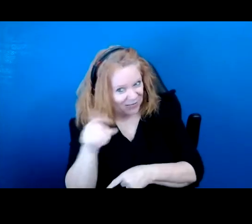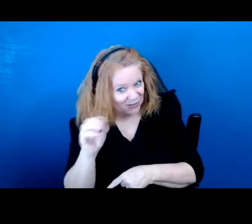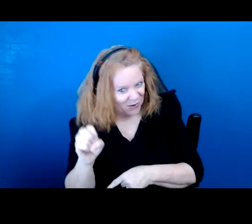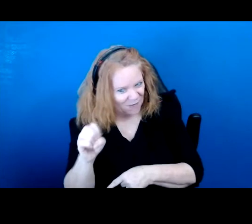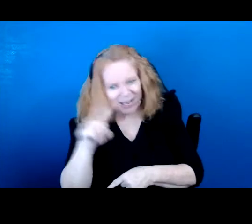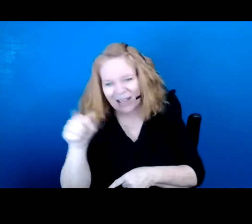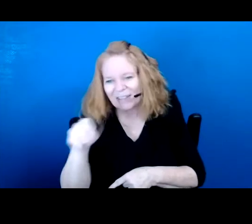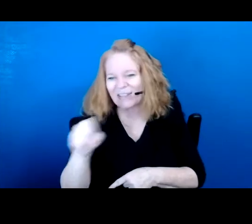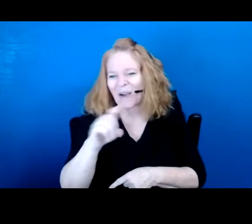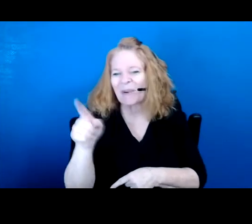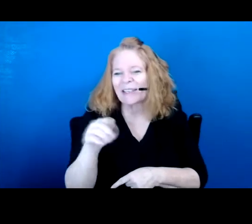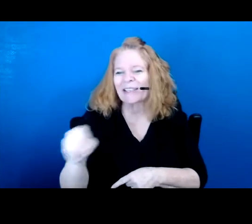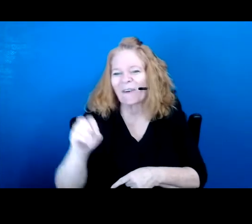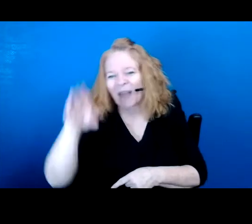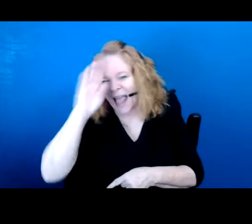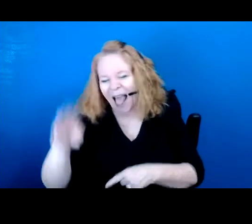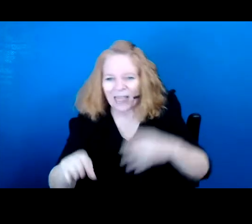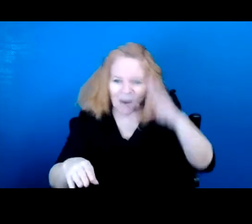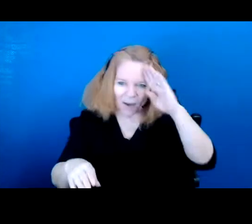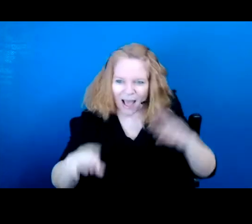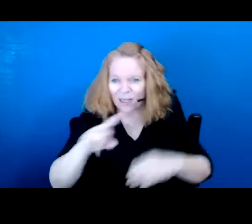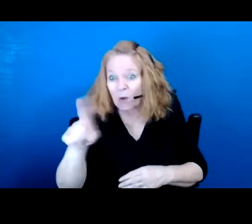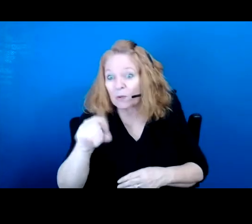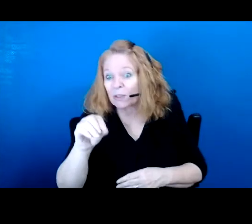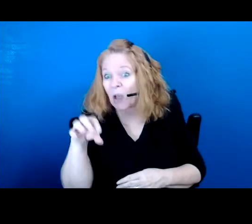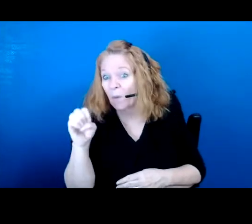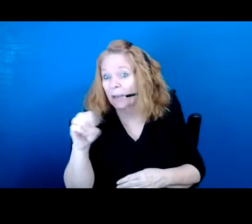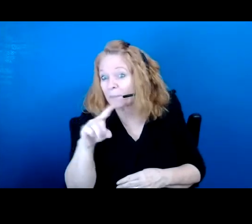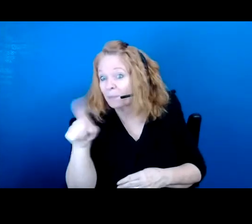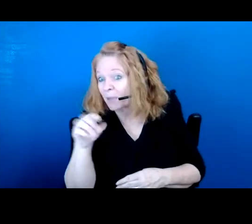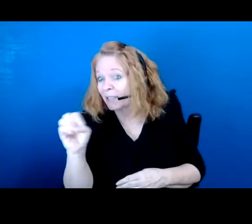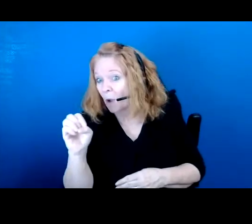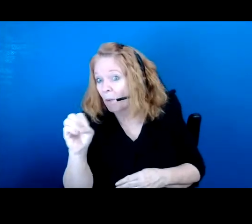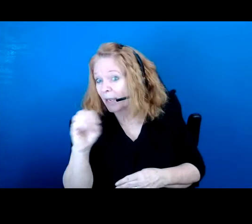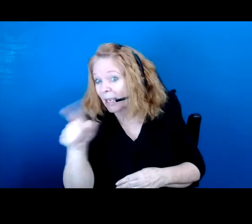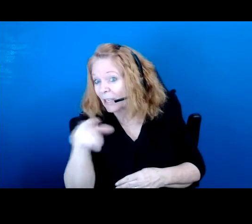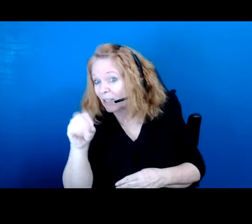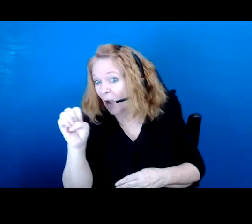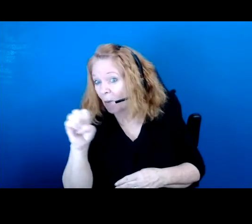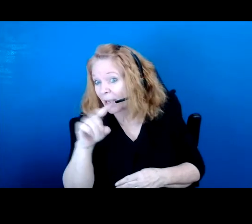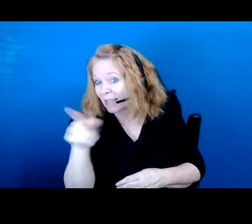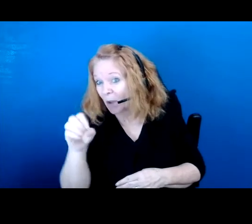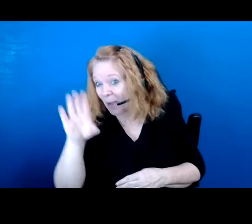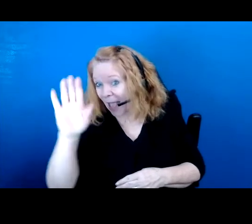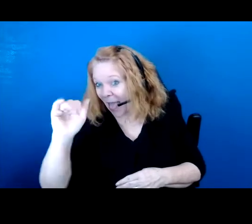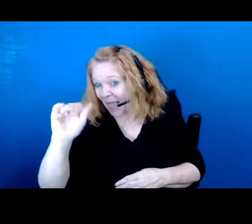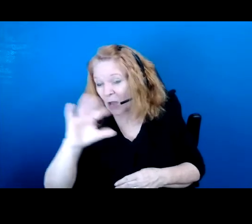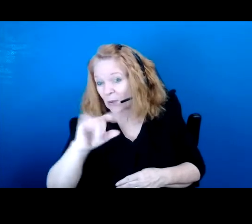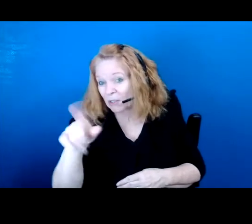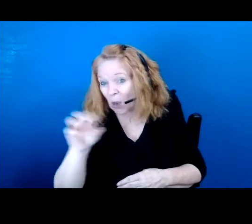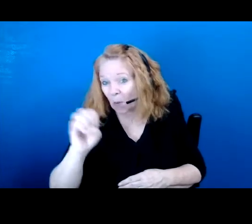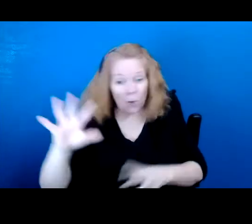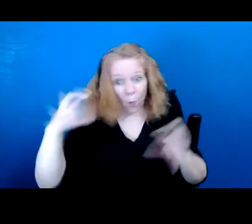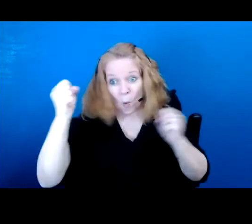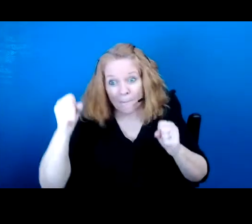verdad solid show y hola hola hola soy hola hola hola soy hola